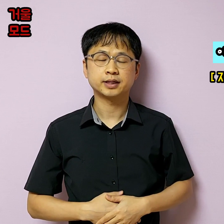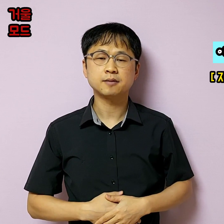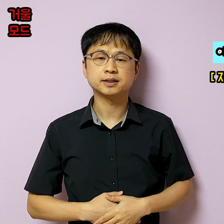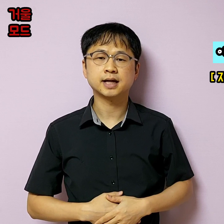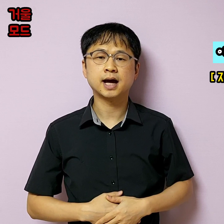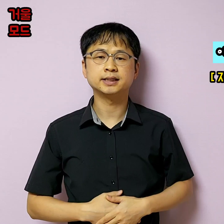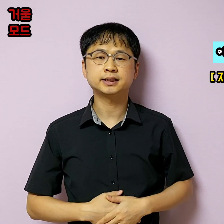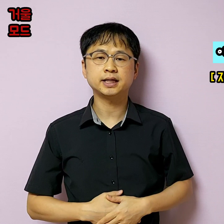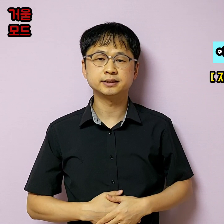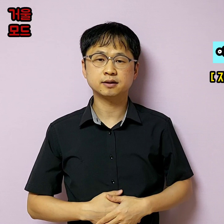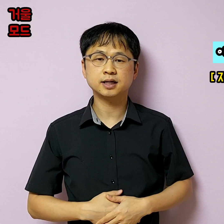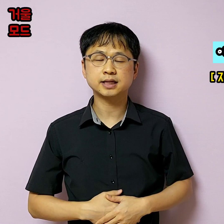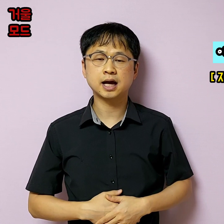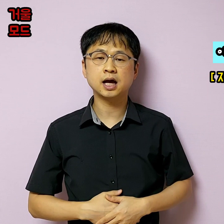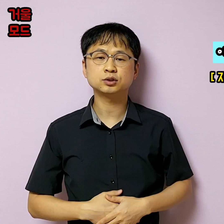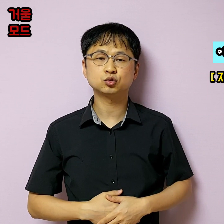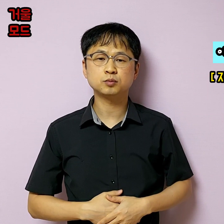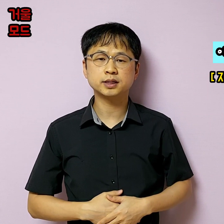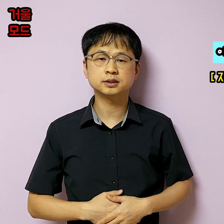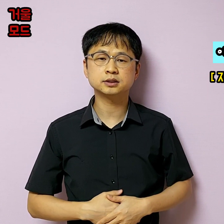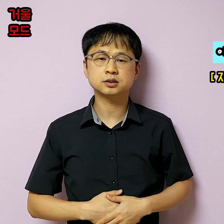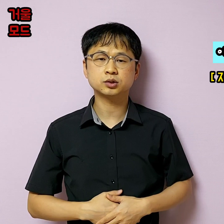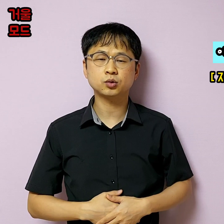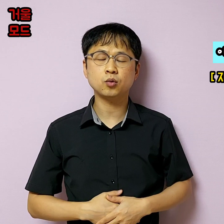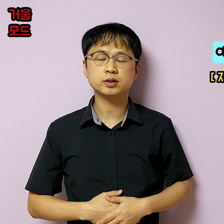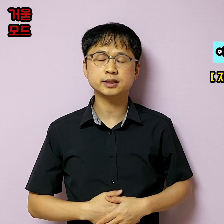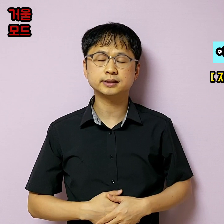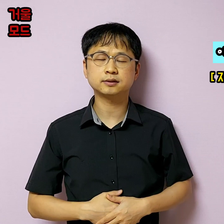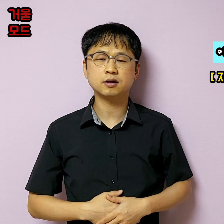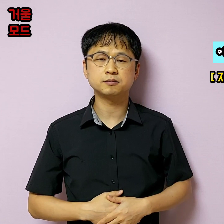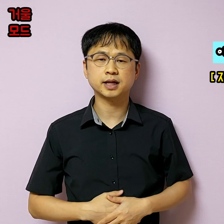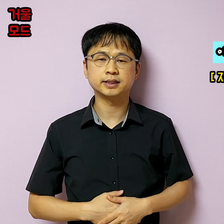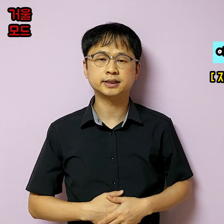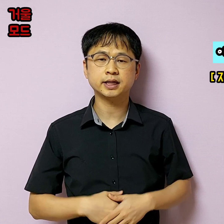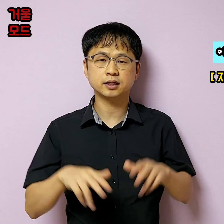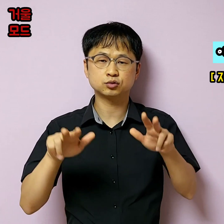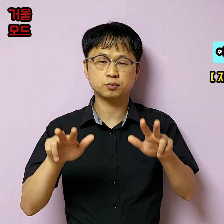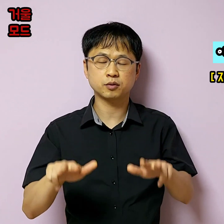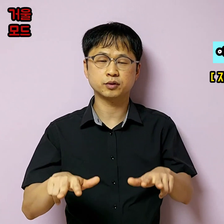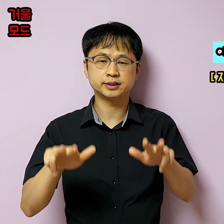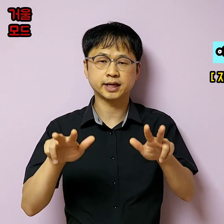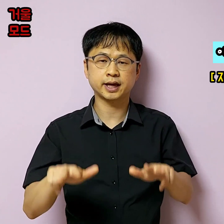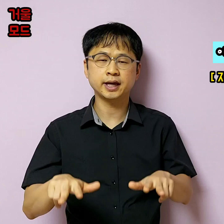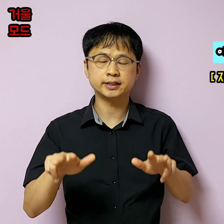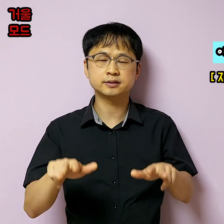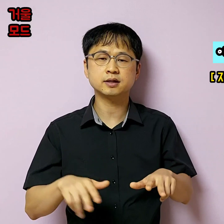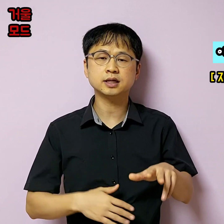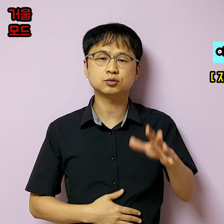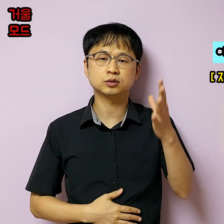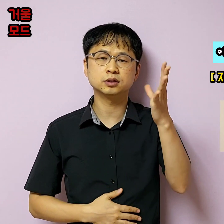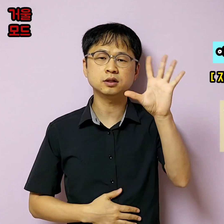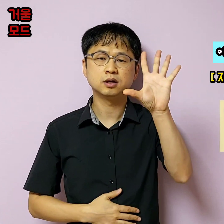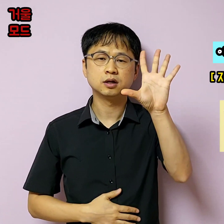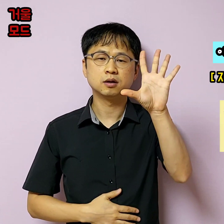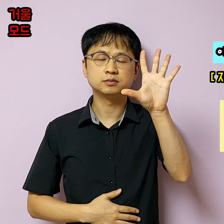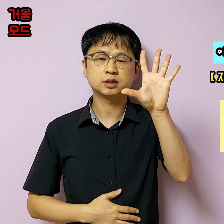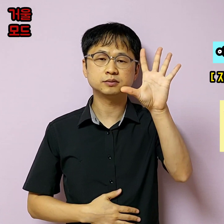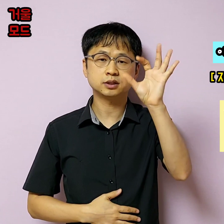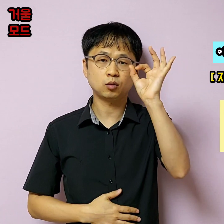다음 가사. 이제 인정하자 수많은 끝도 끝났어입니다. 이제라는 수어 배웠고요. 이제 인정하다 수어는 엄지검지를